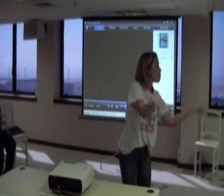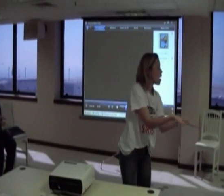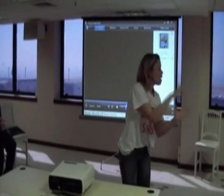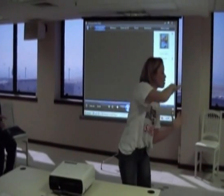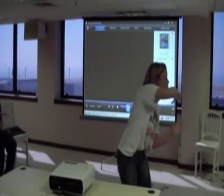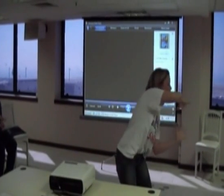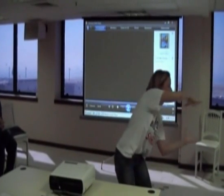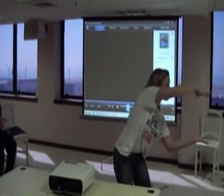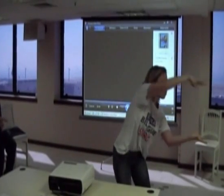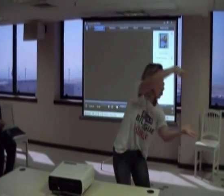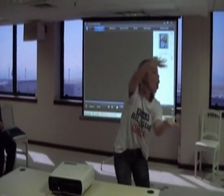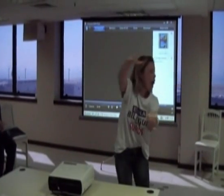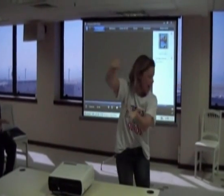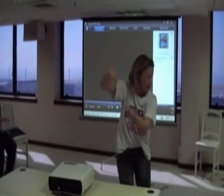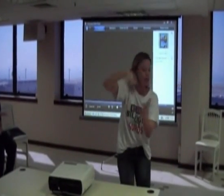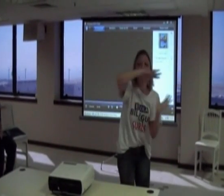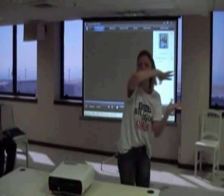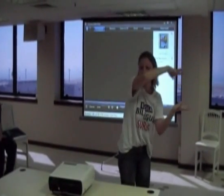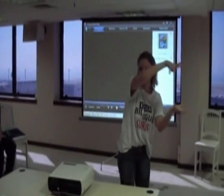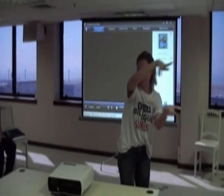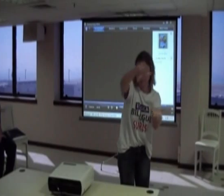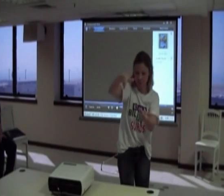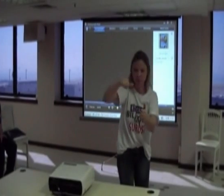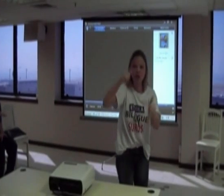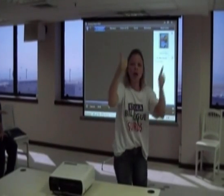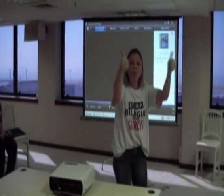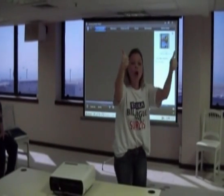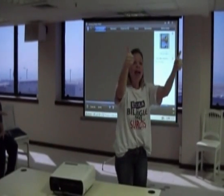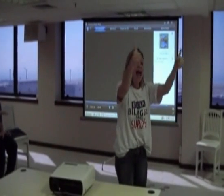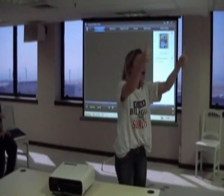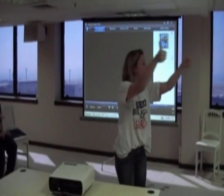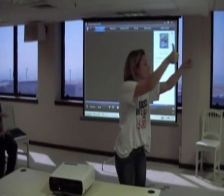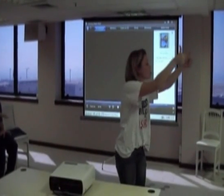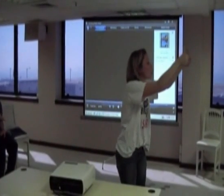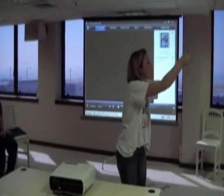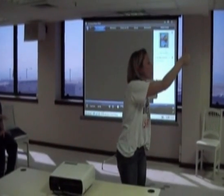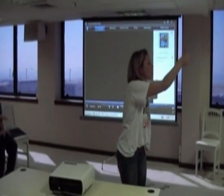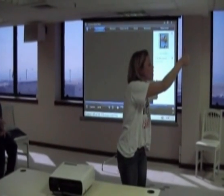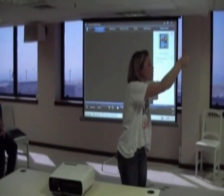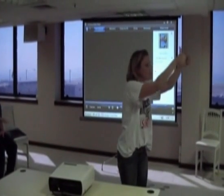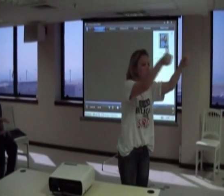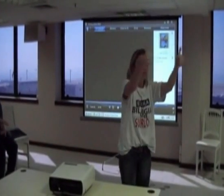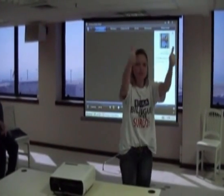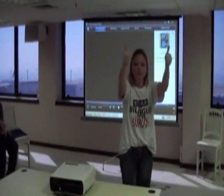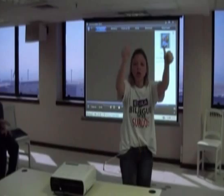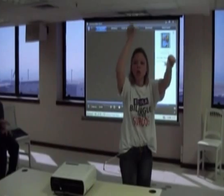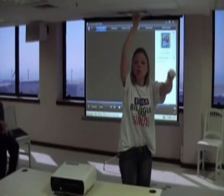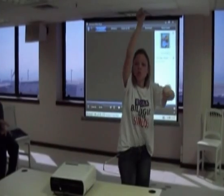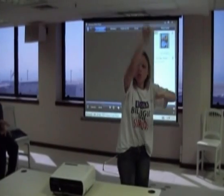vocês pudessem alisar o mundo nas suas próprias mãos. Da esquerda para a direita. Esse significa o